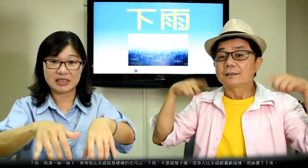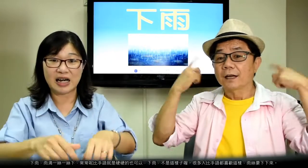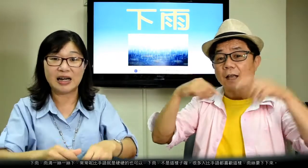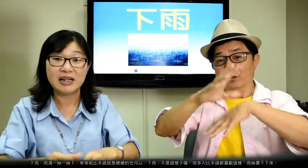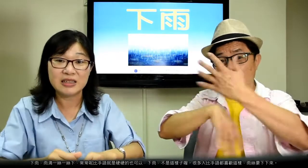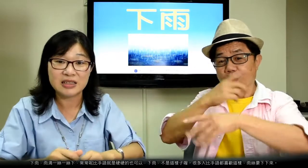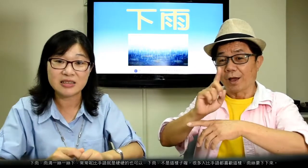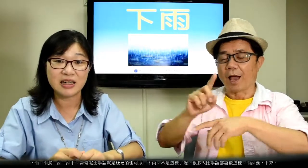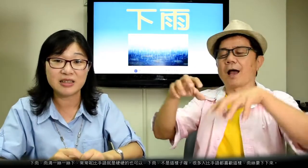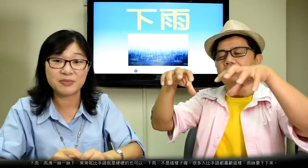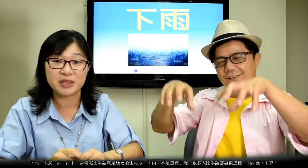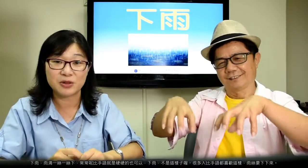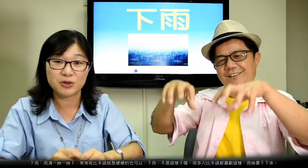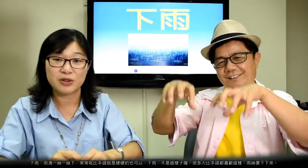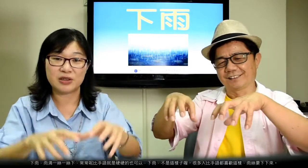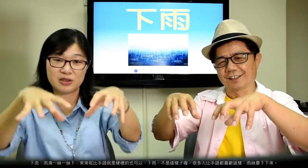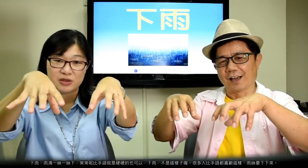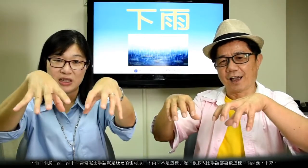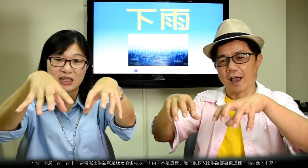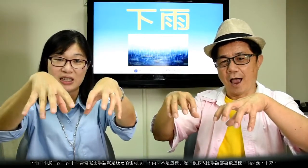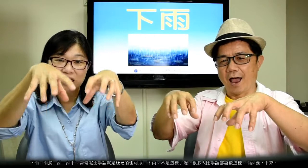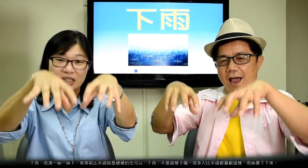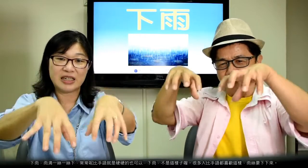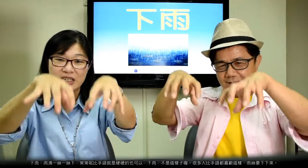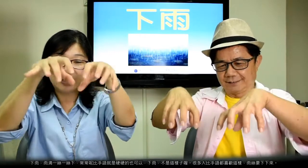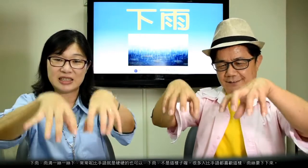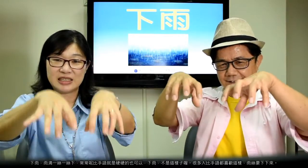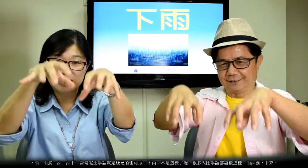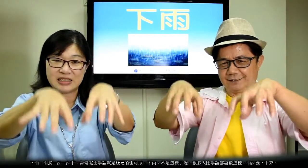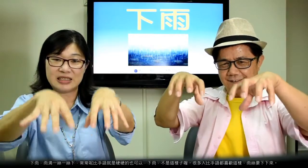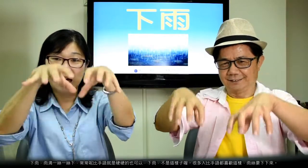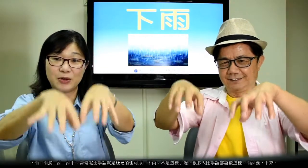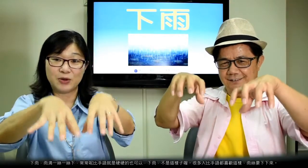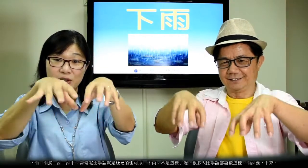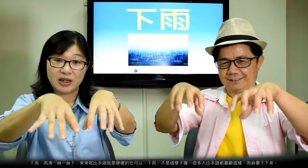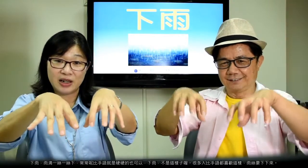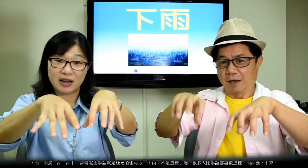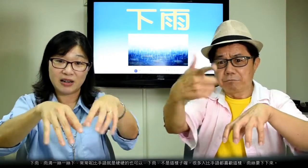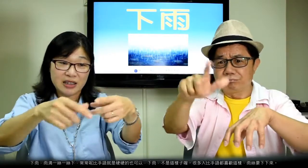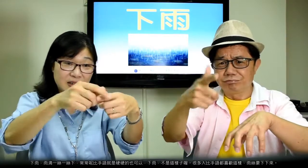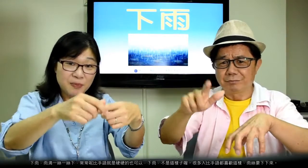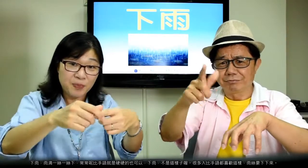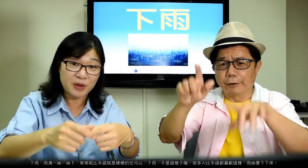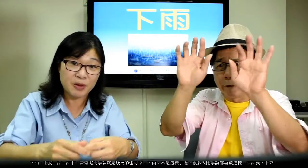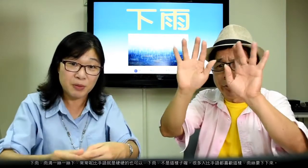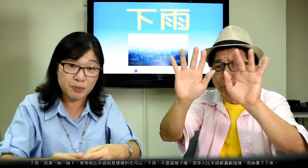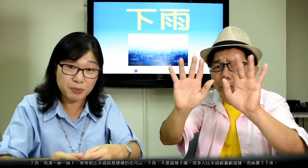下，常常呢比手语就是硬硬的也可以。下雨，好，不